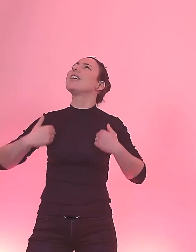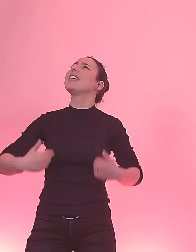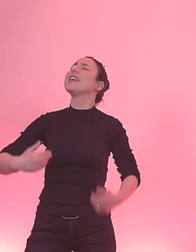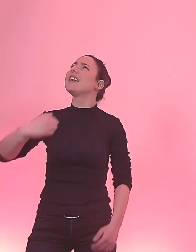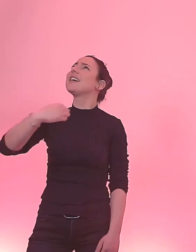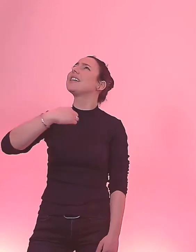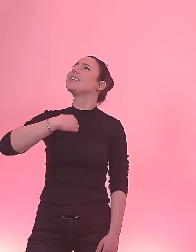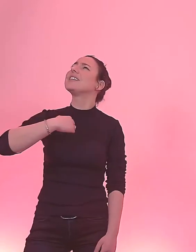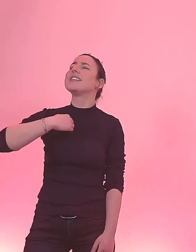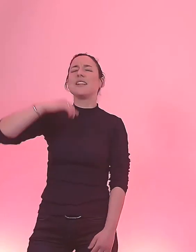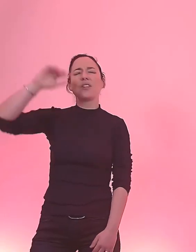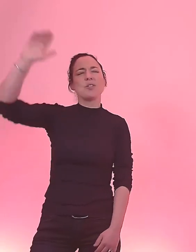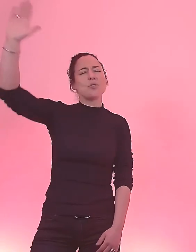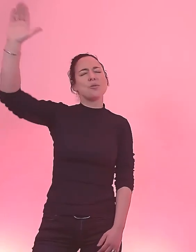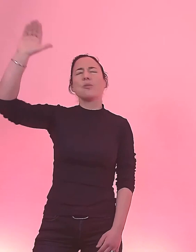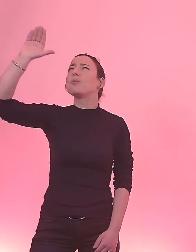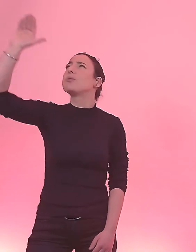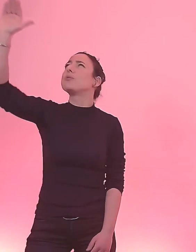zoals